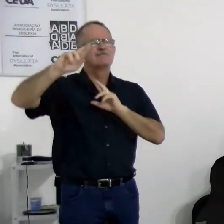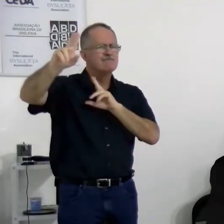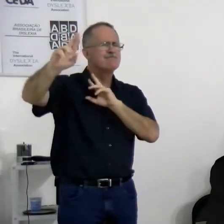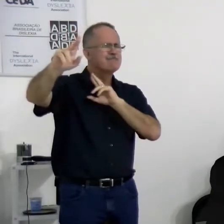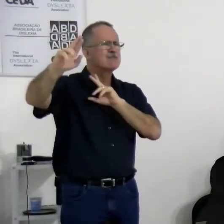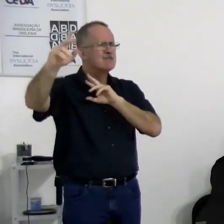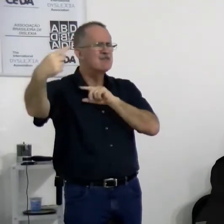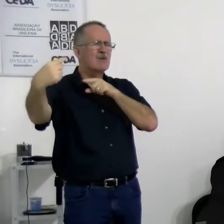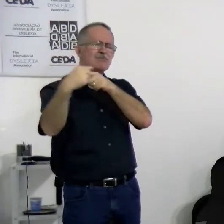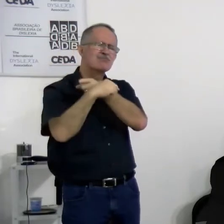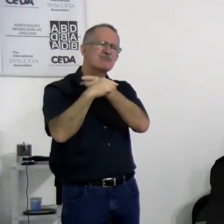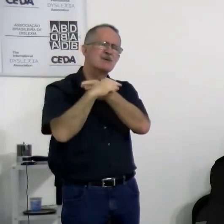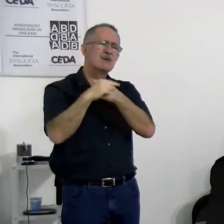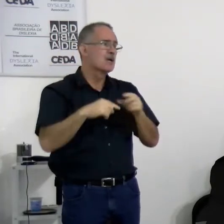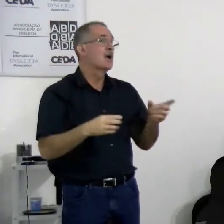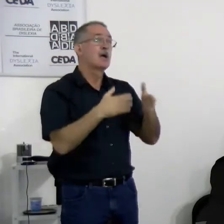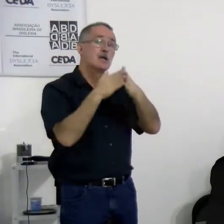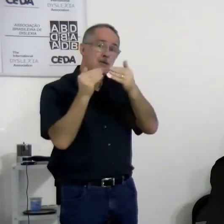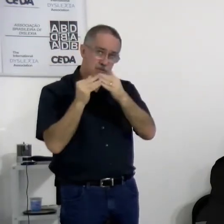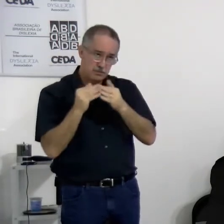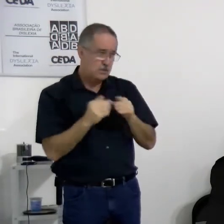em termos descritivos, e me ajudou a